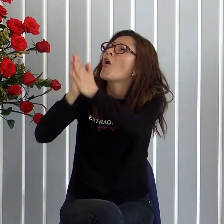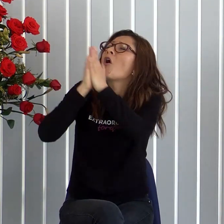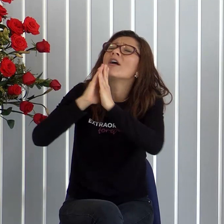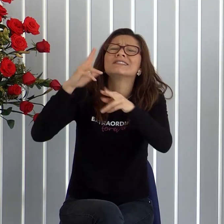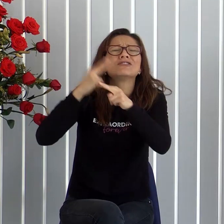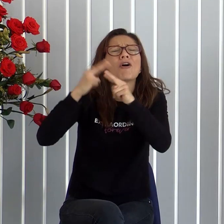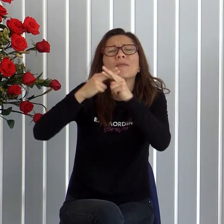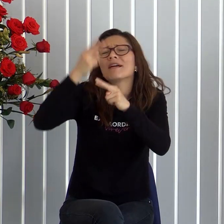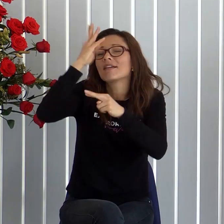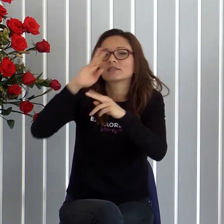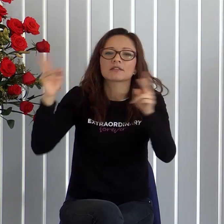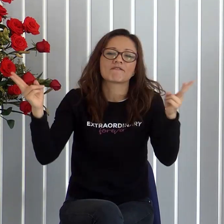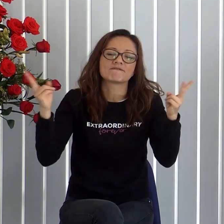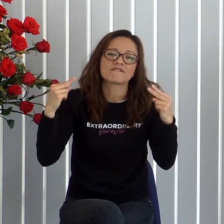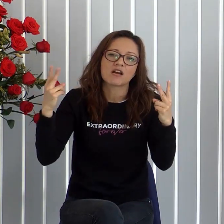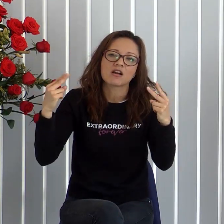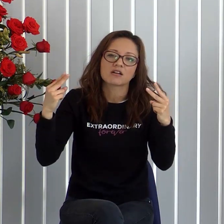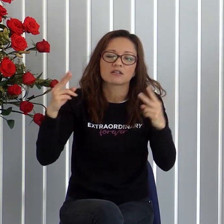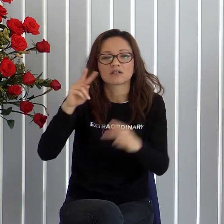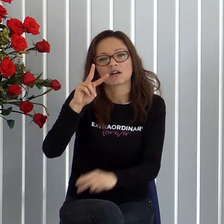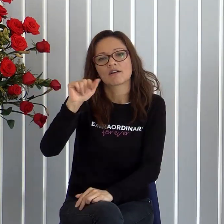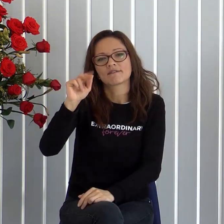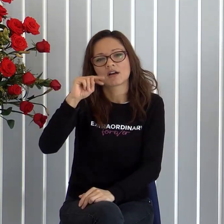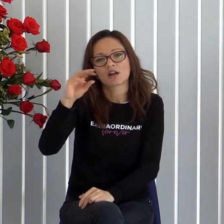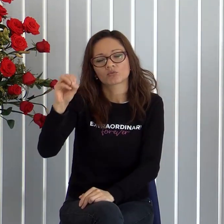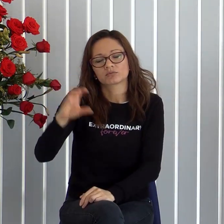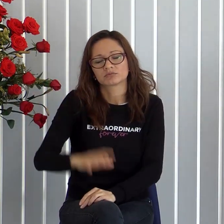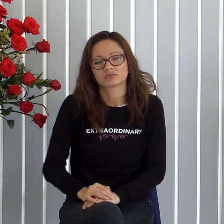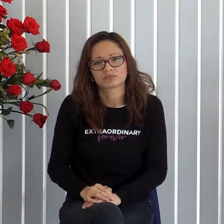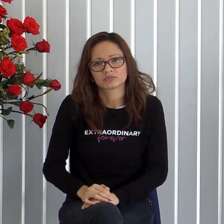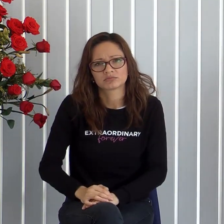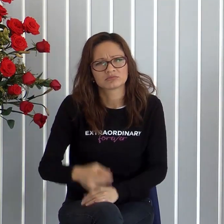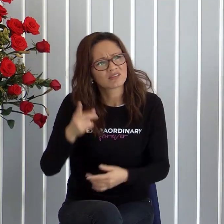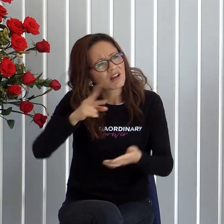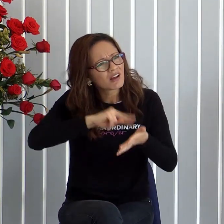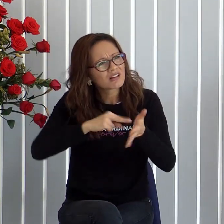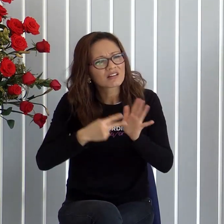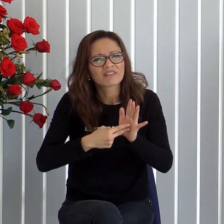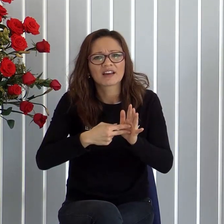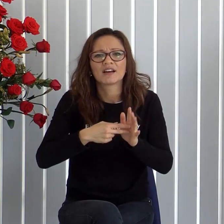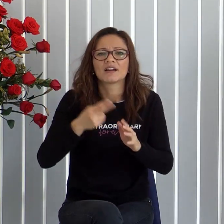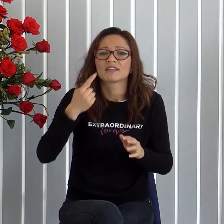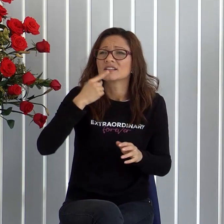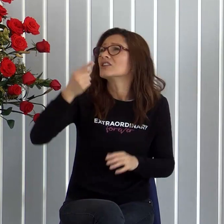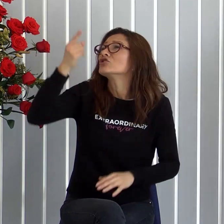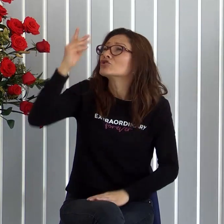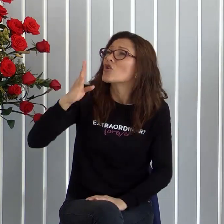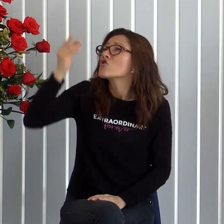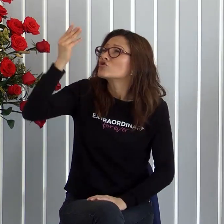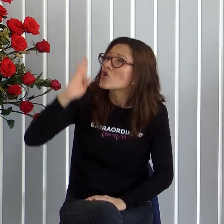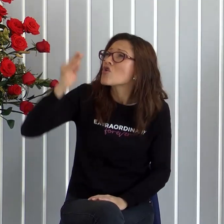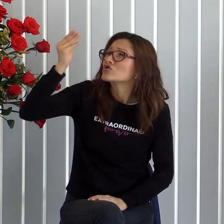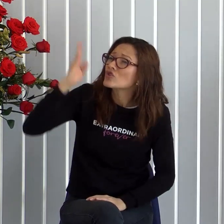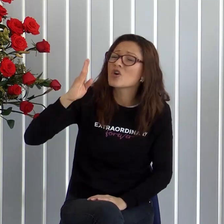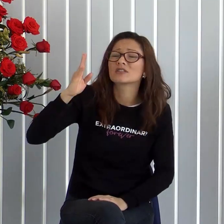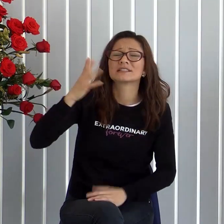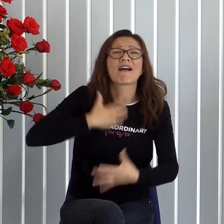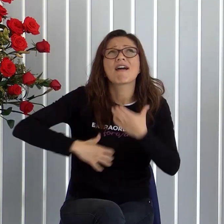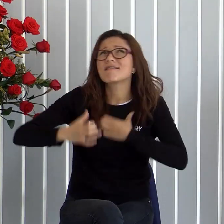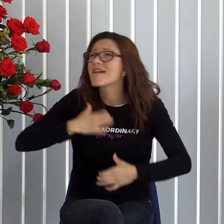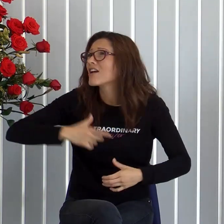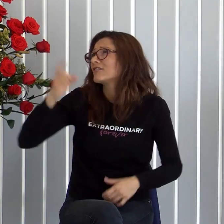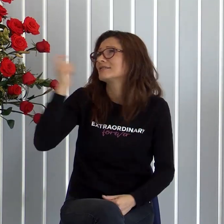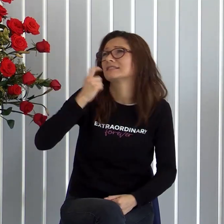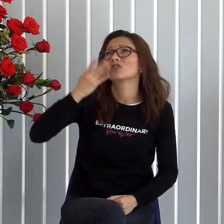el nombre de Dios en vano. O sea, decimos Dios, te anhelo,